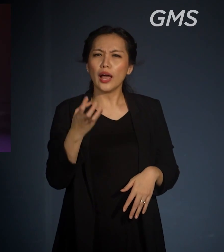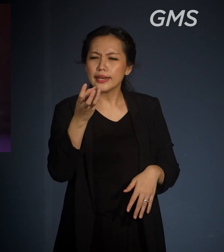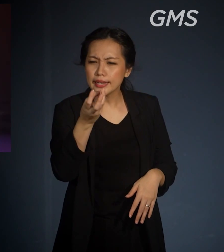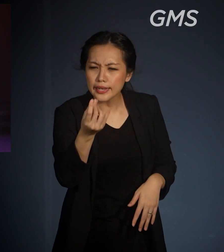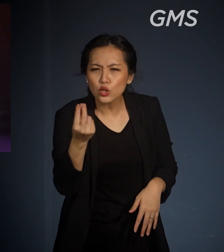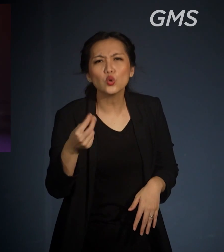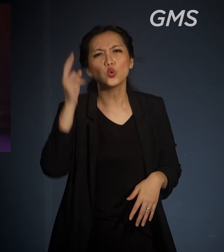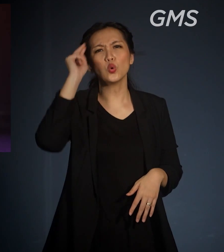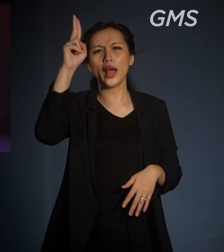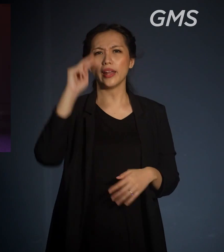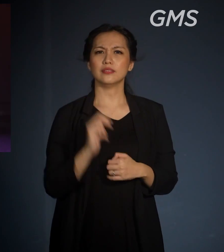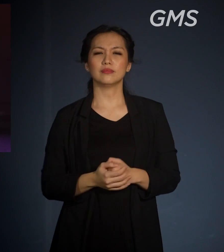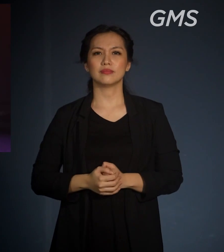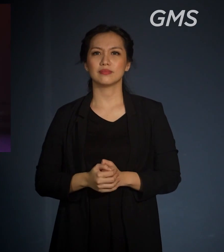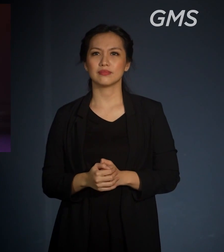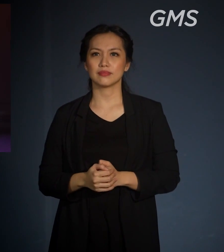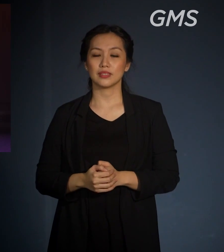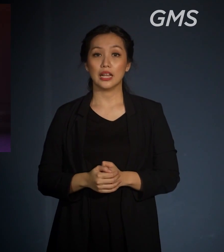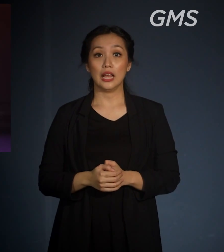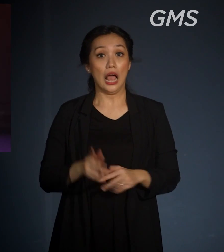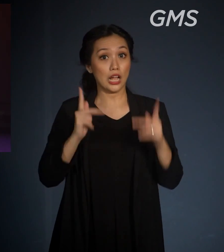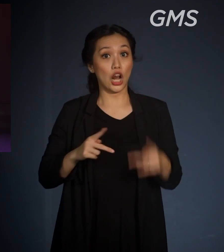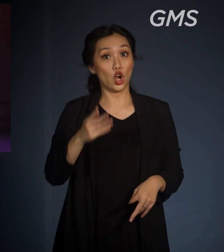berarti masa hidup kita ini belum berakhir.